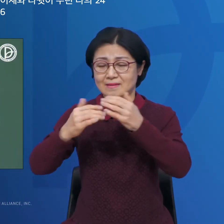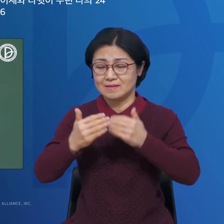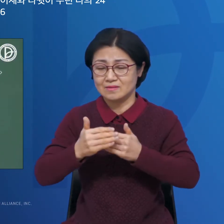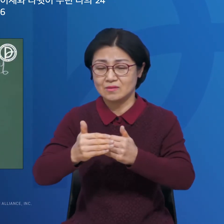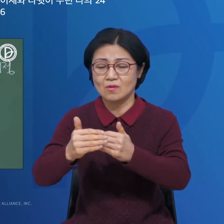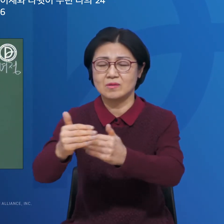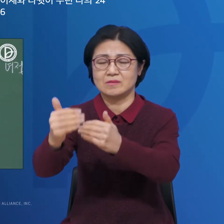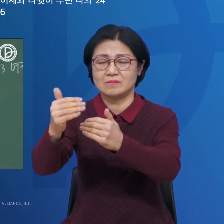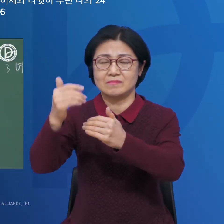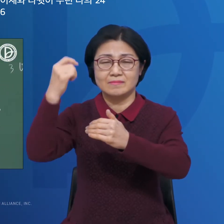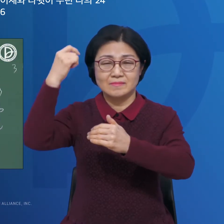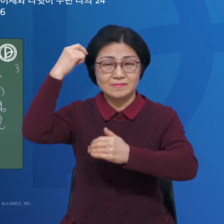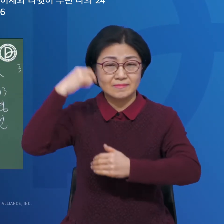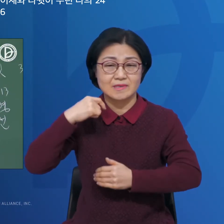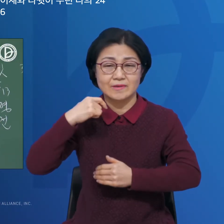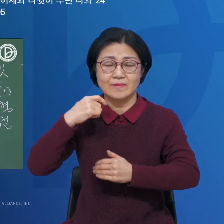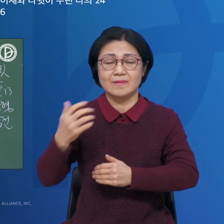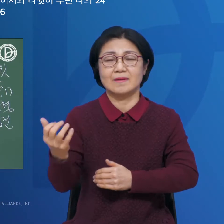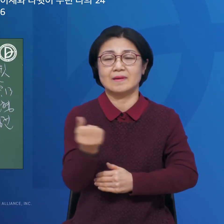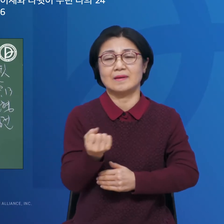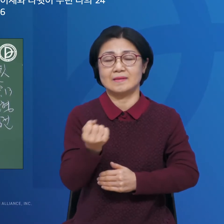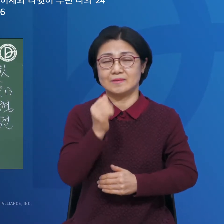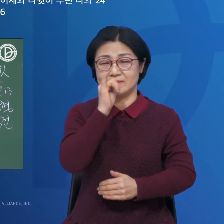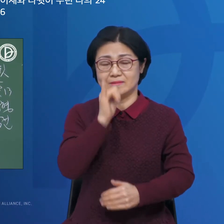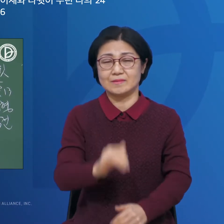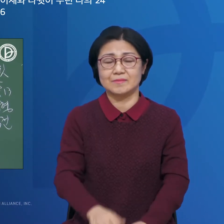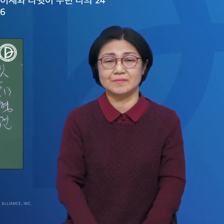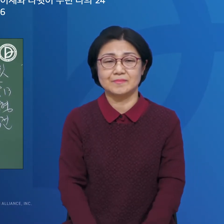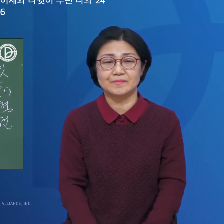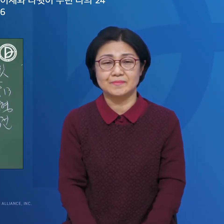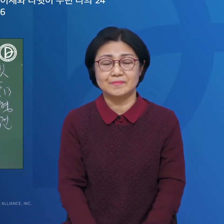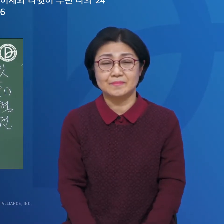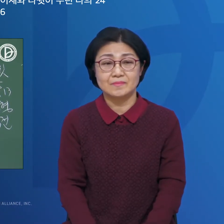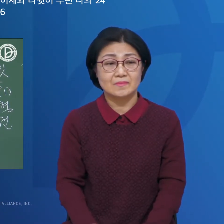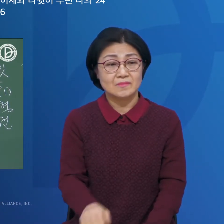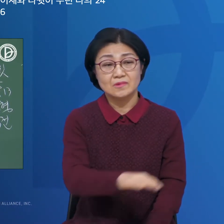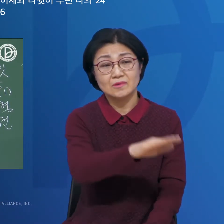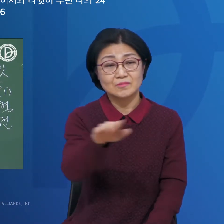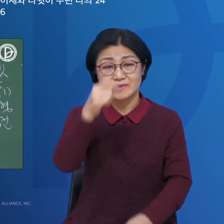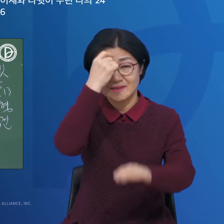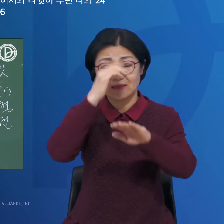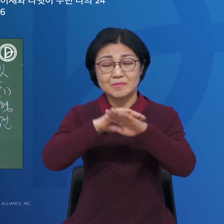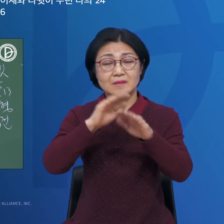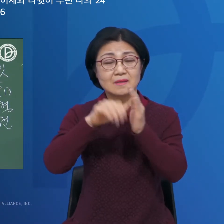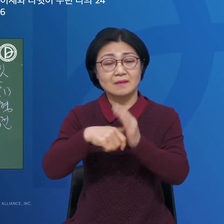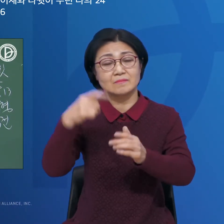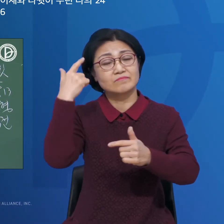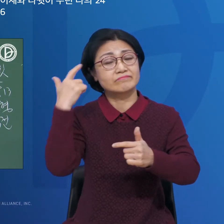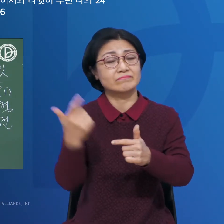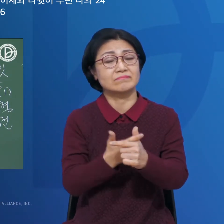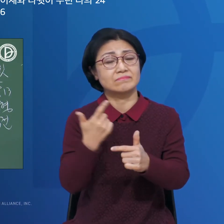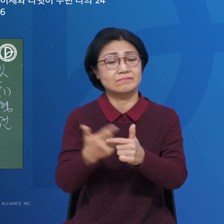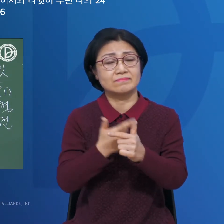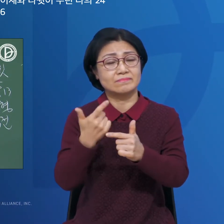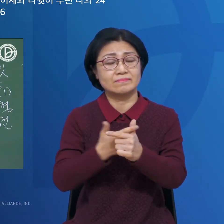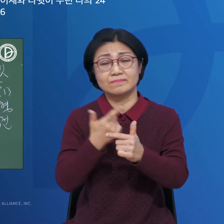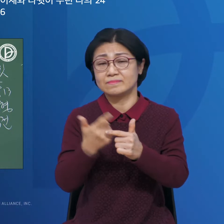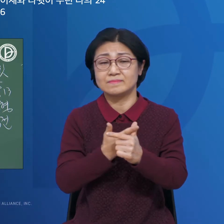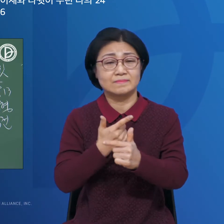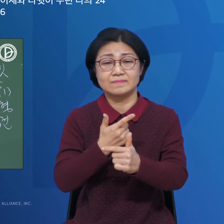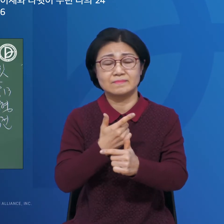important. 여러분이 오늘 예배 안 드리는 것도 그냥 드리면 몰라요. And so even if you just give worship today, you're not going to know.